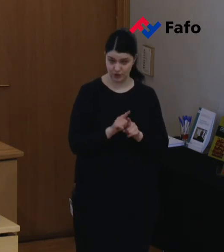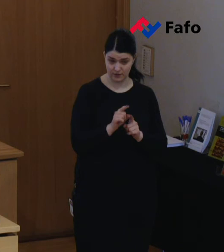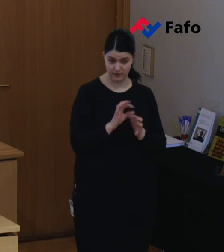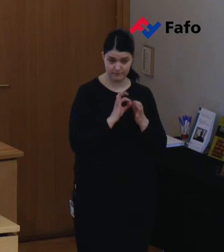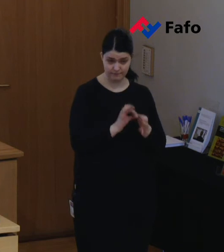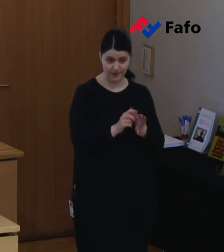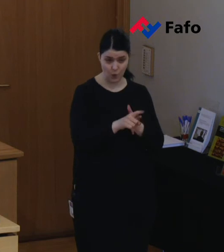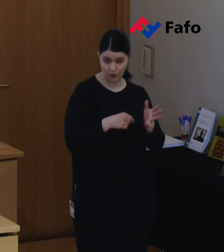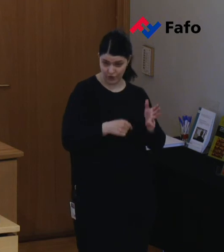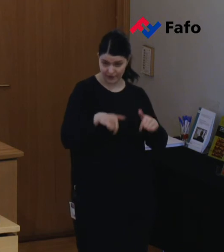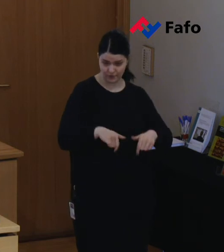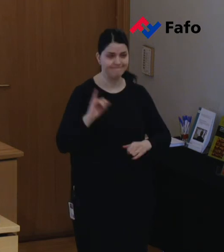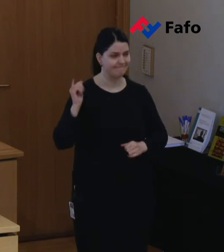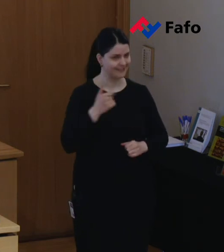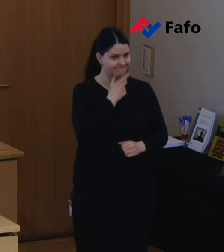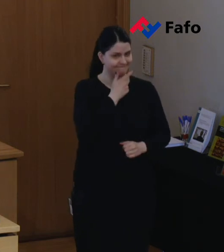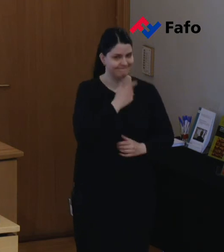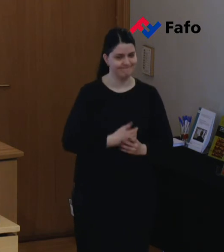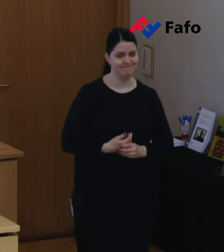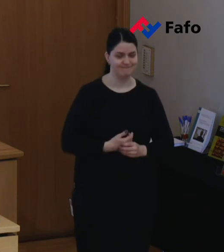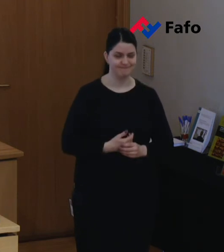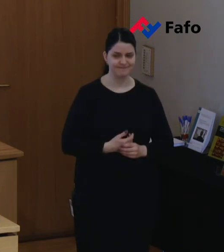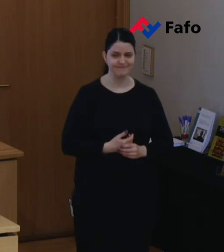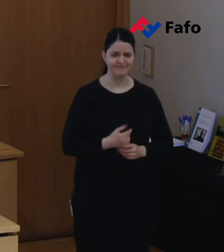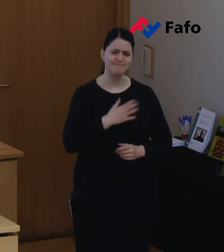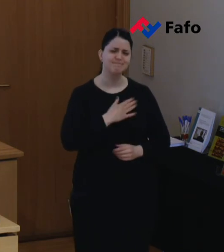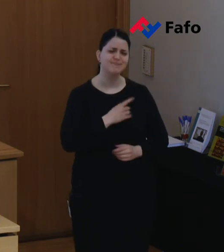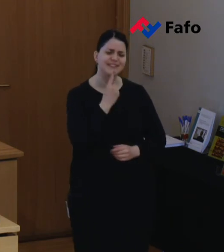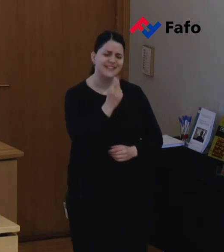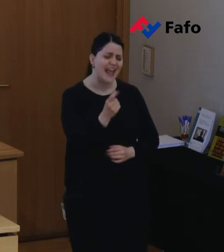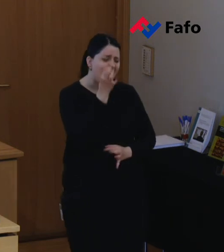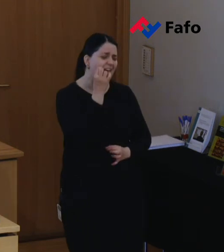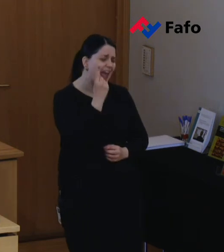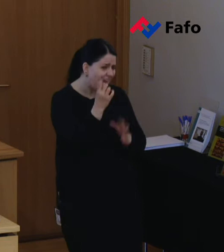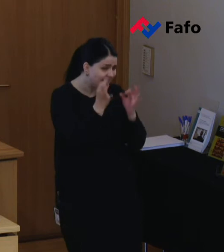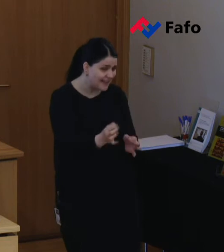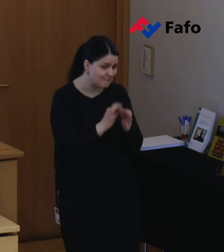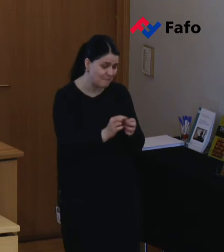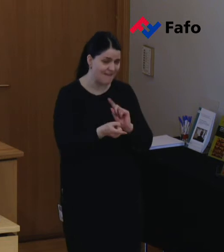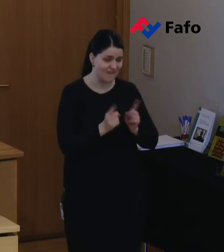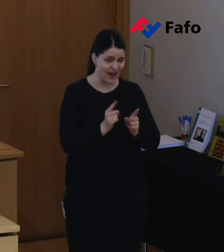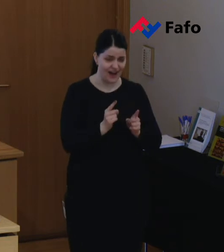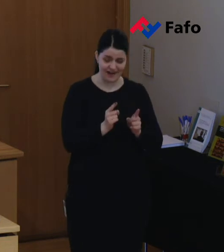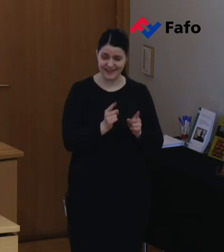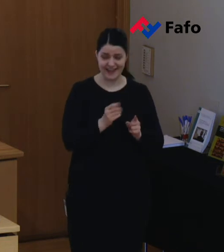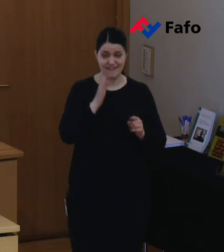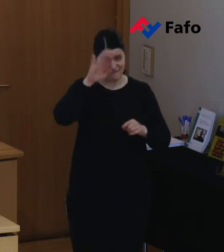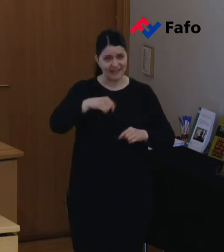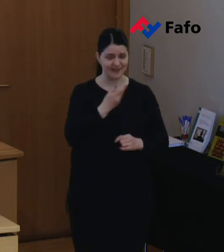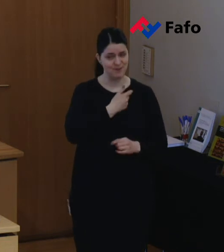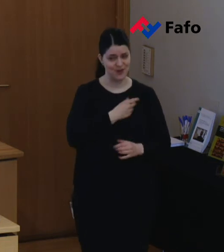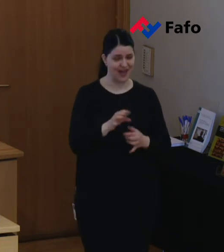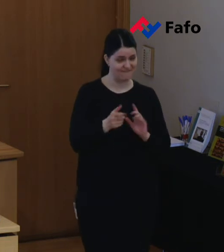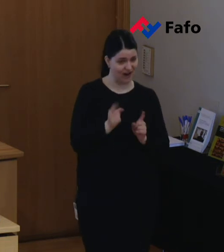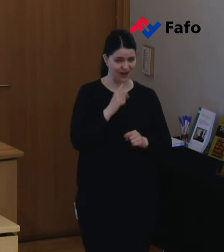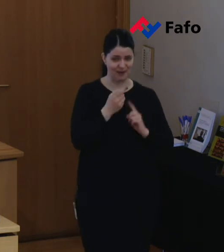utfordringene? Ja. Jeg har bare lyst til å si en ting om dette med valg. Jeg kan snakke veldig mye om dette. Jeg skal si det